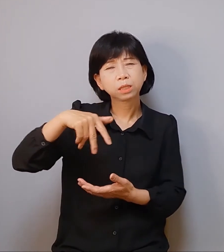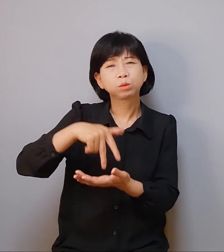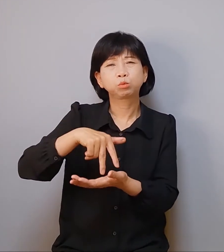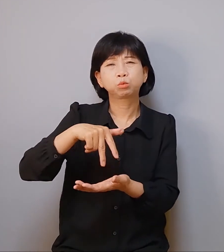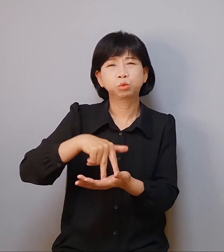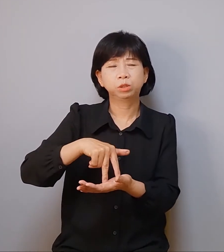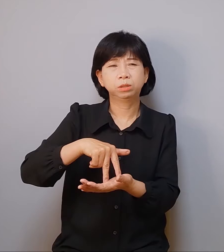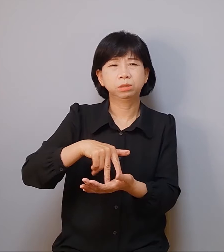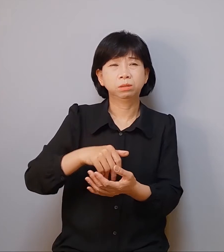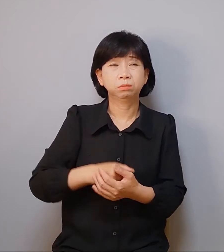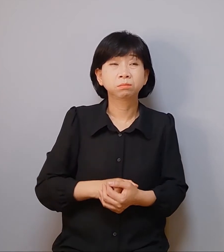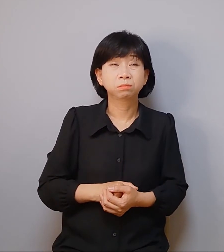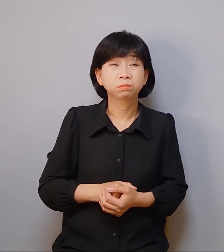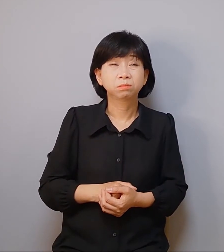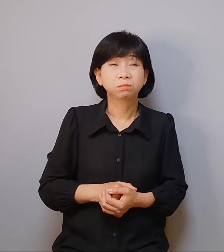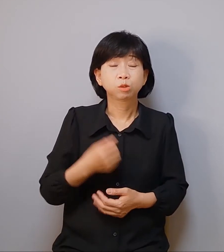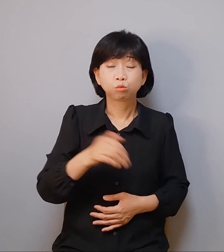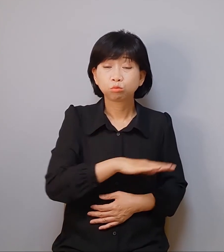여전히 우리는